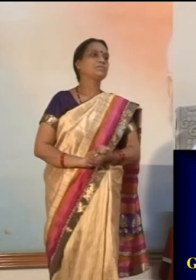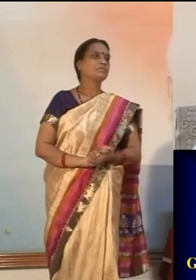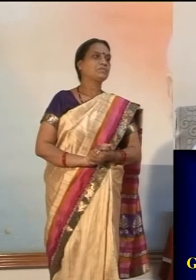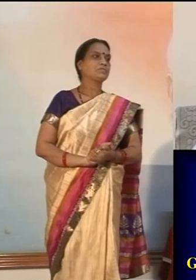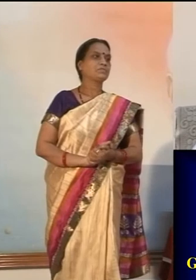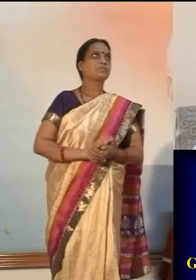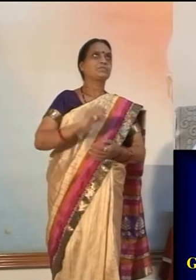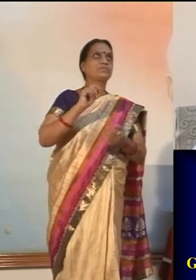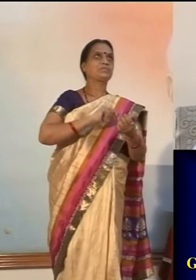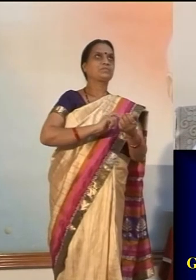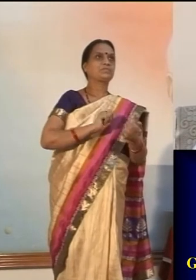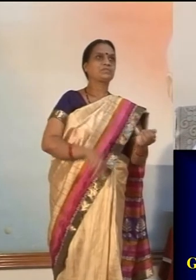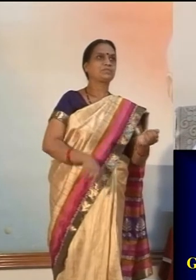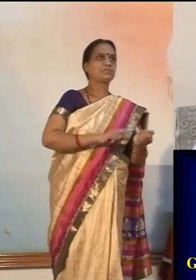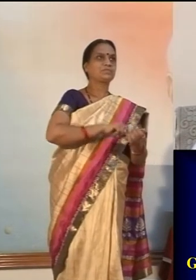उसी समय